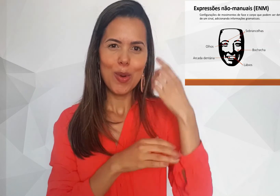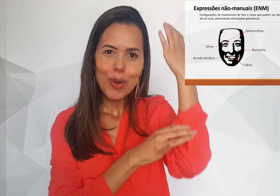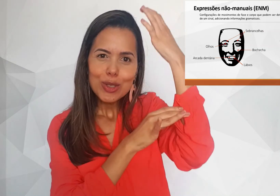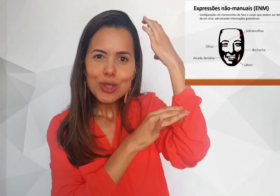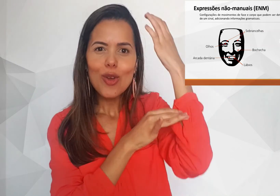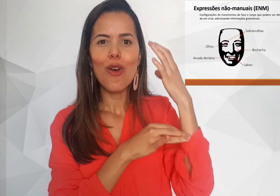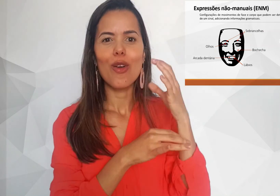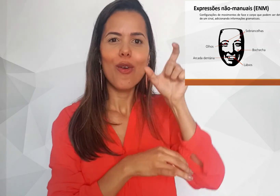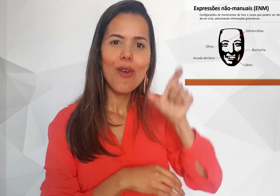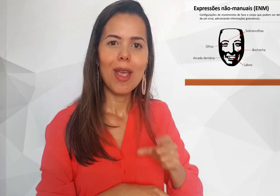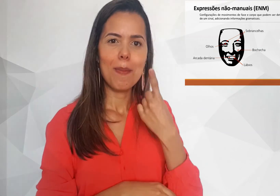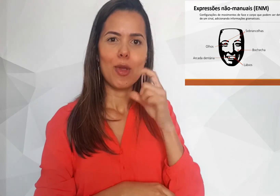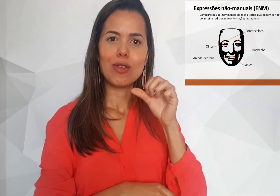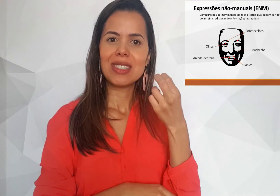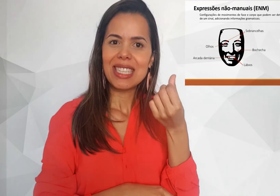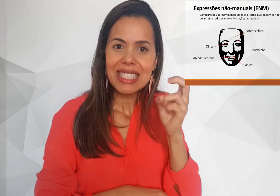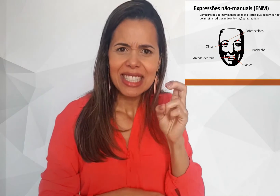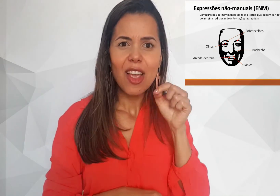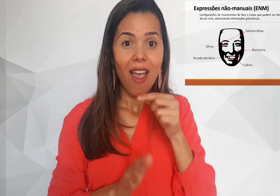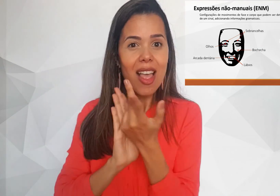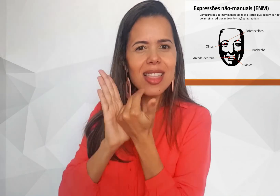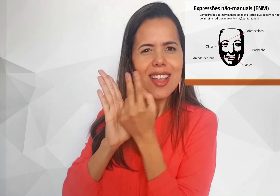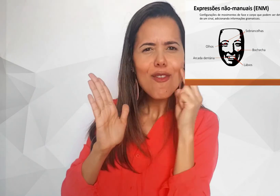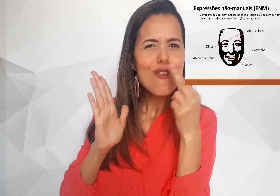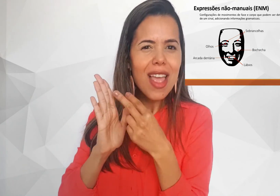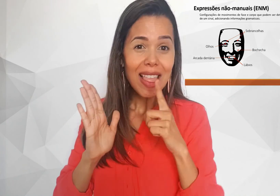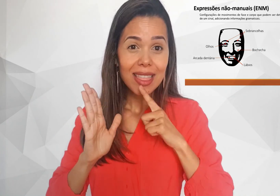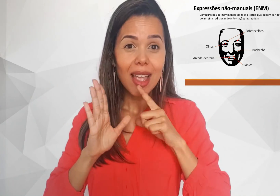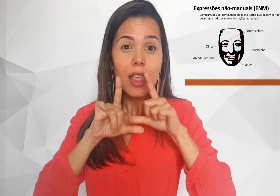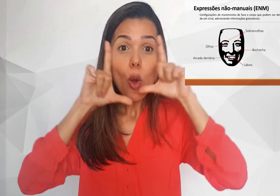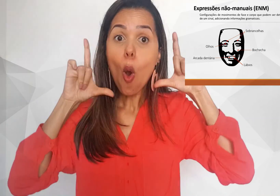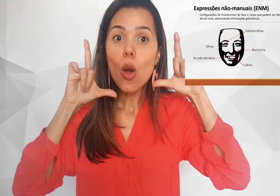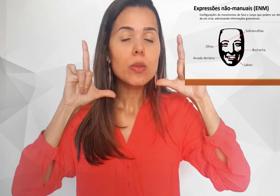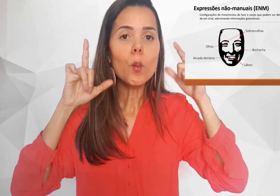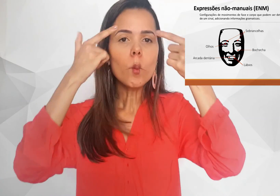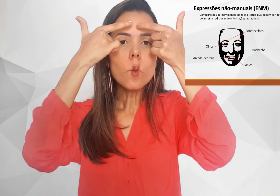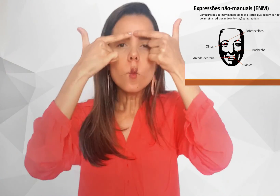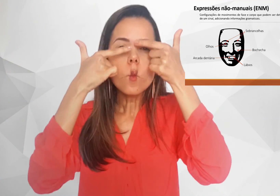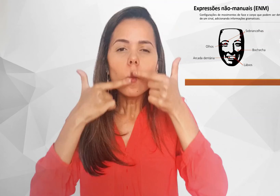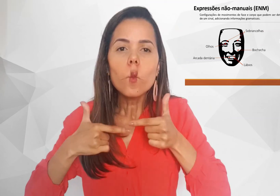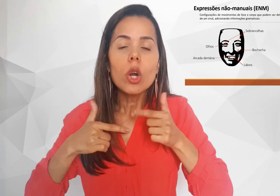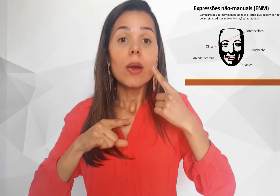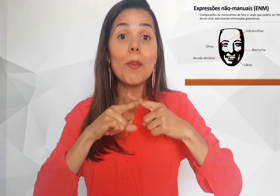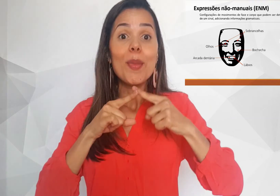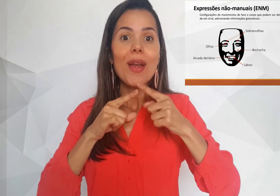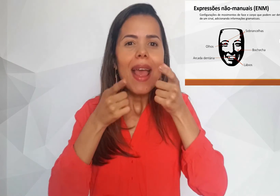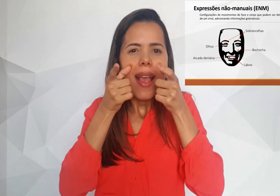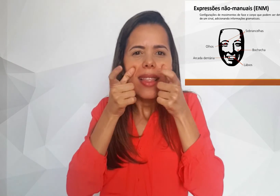de 65, os desenhos que estão ali não têm informação de rosto, o bonequinho não tem rosto, só mostra a